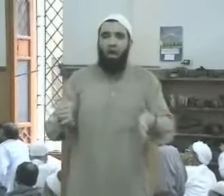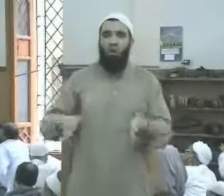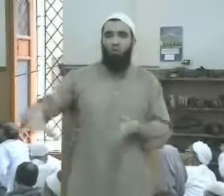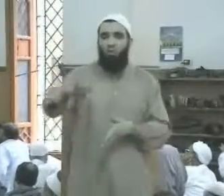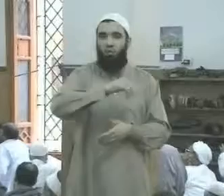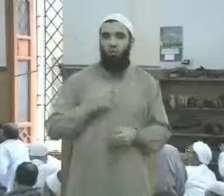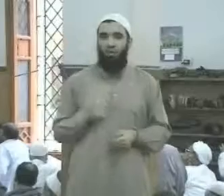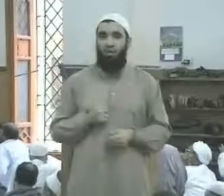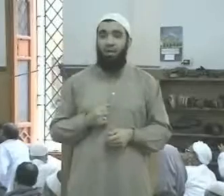يسرب الامتحان